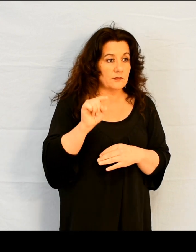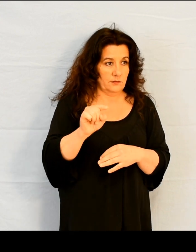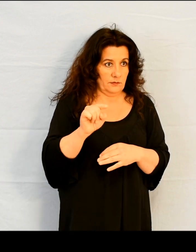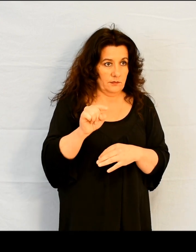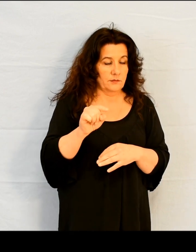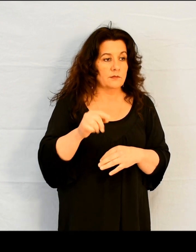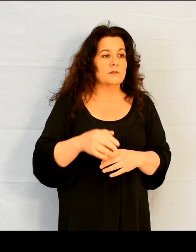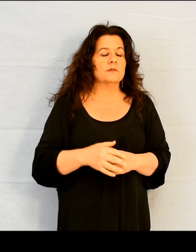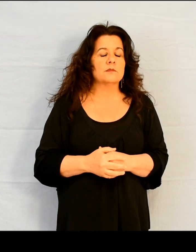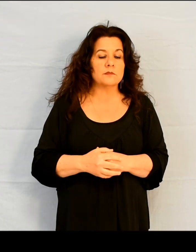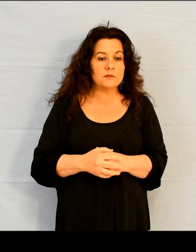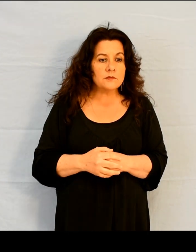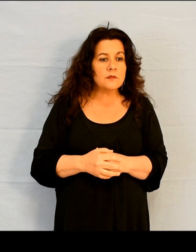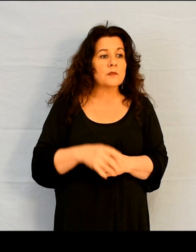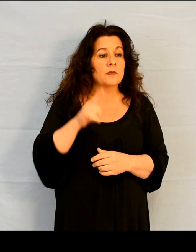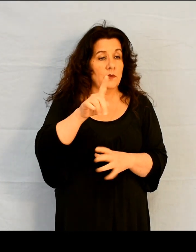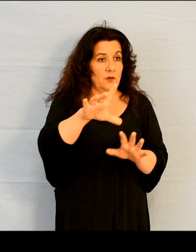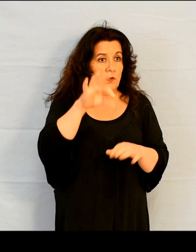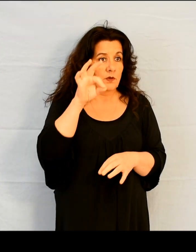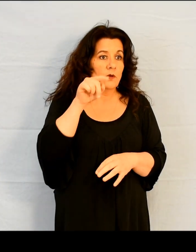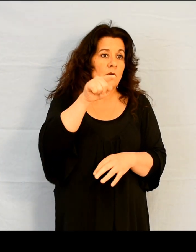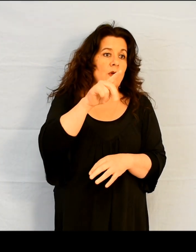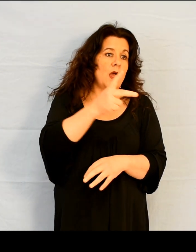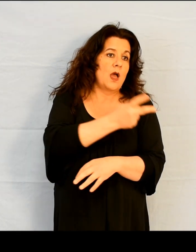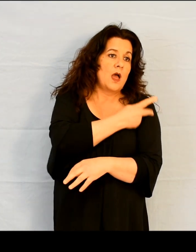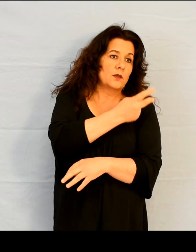Vous prendrez un agneau ou un chevreau.